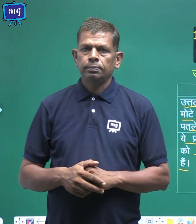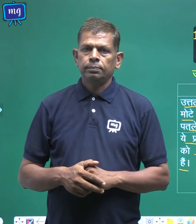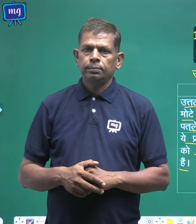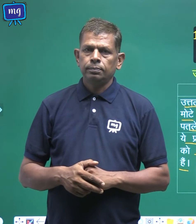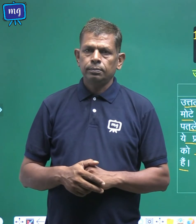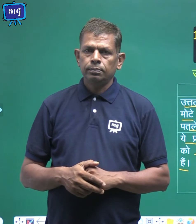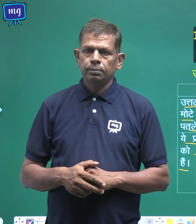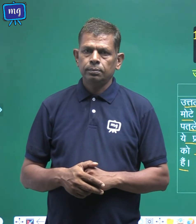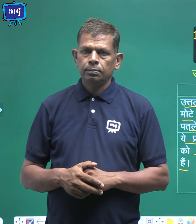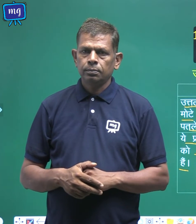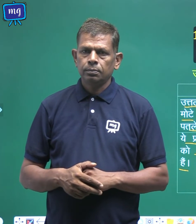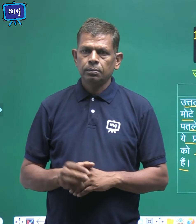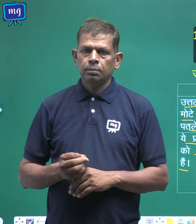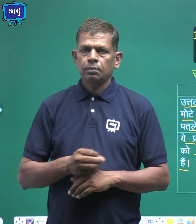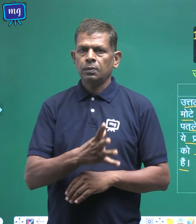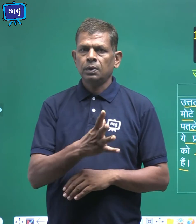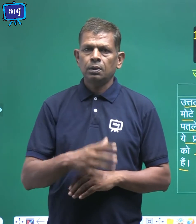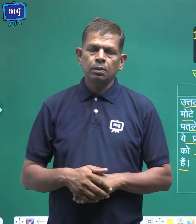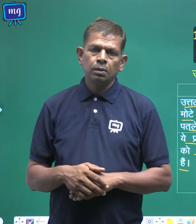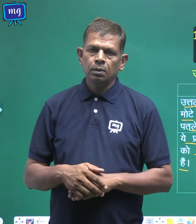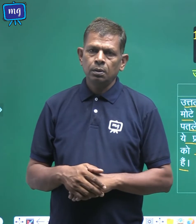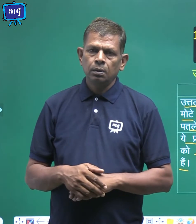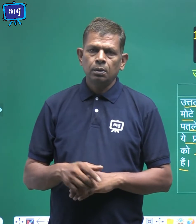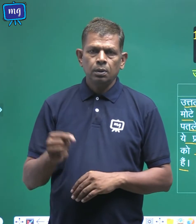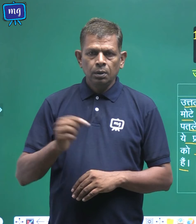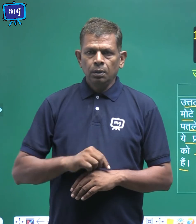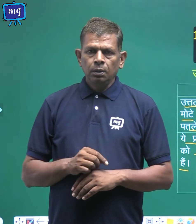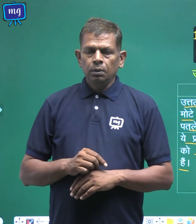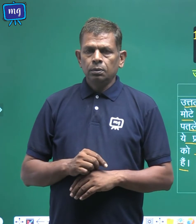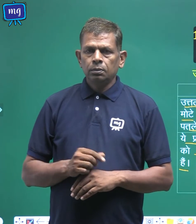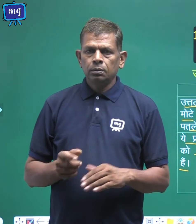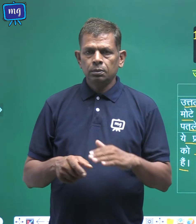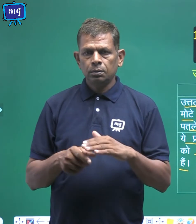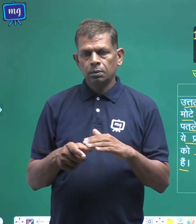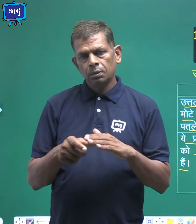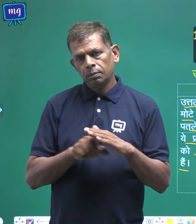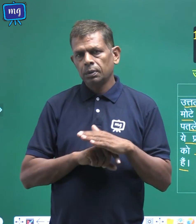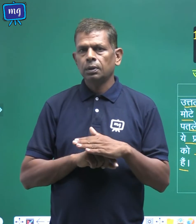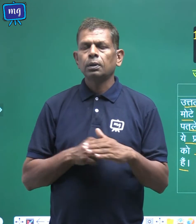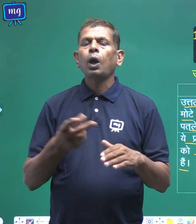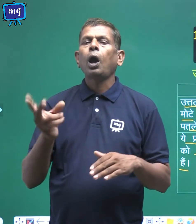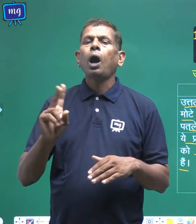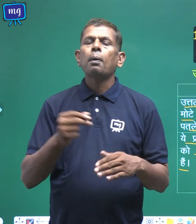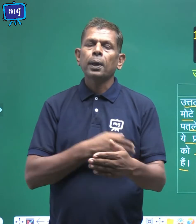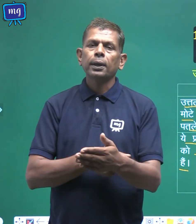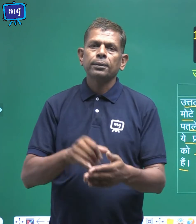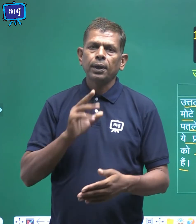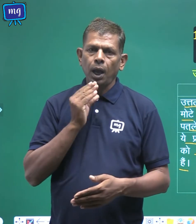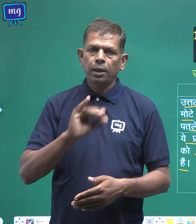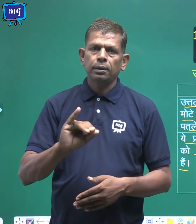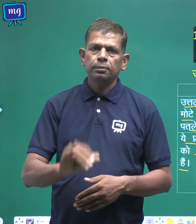है, फैला देता है, इसीलिए इसे अपसरित लेंस भी कहते हैं।